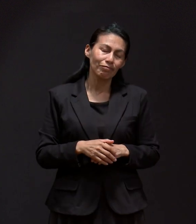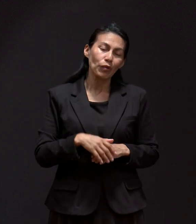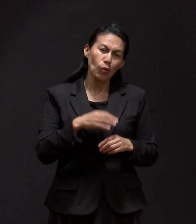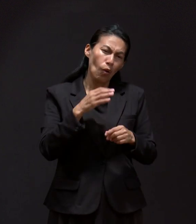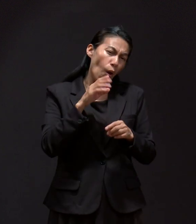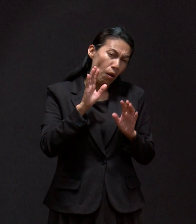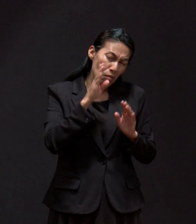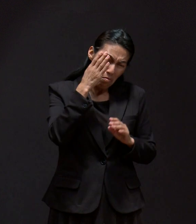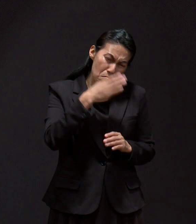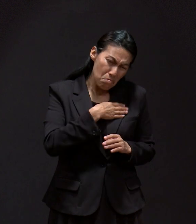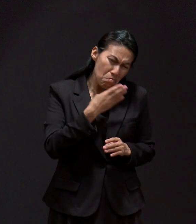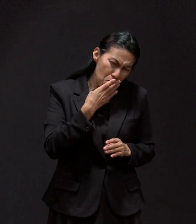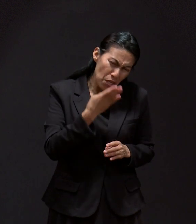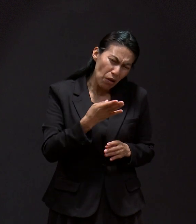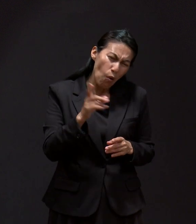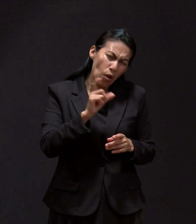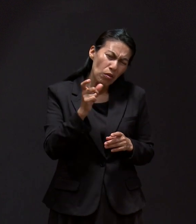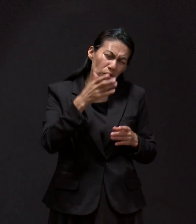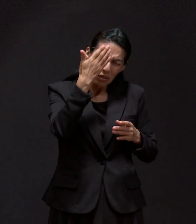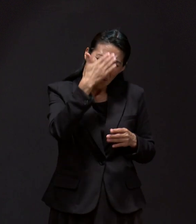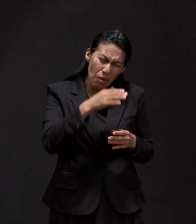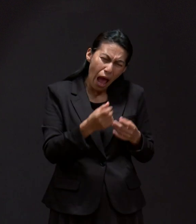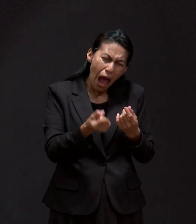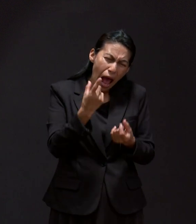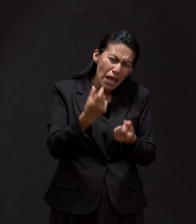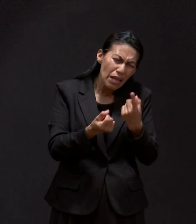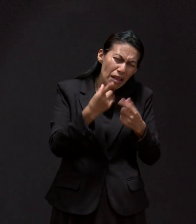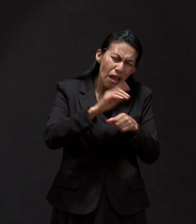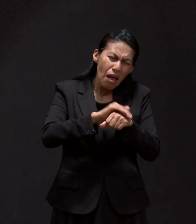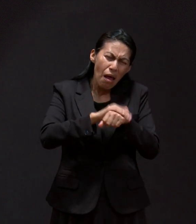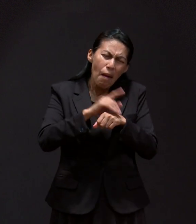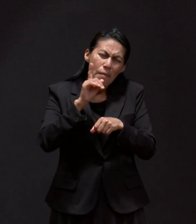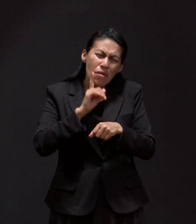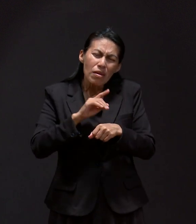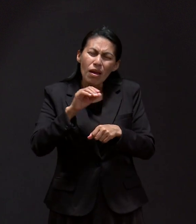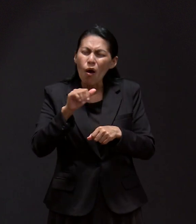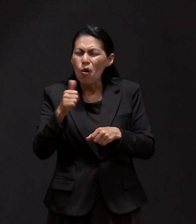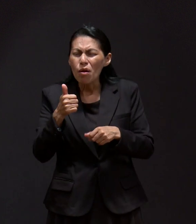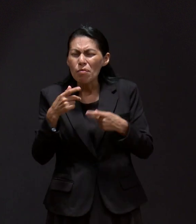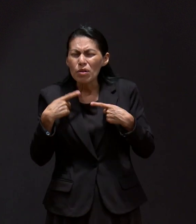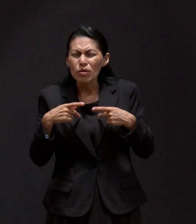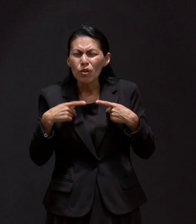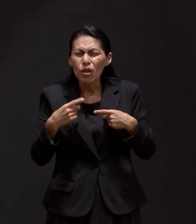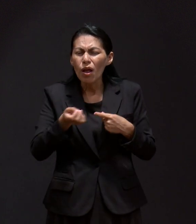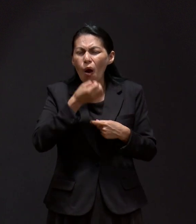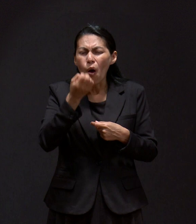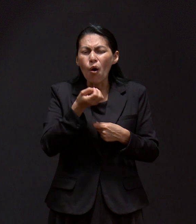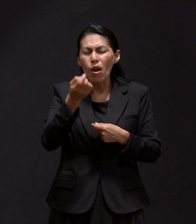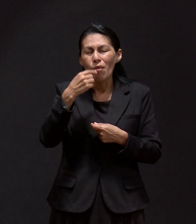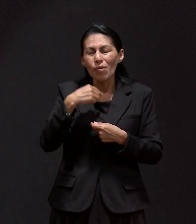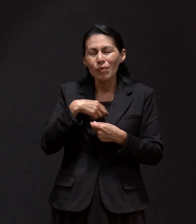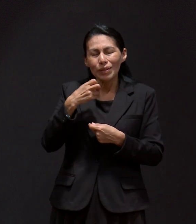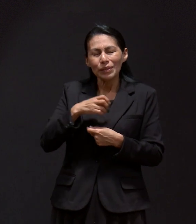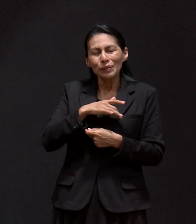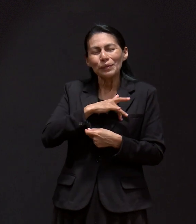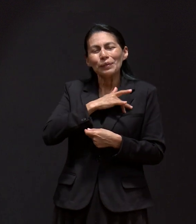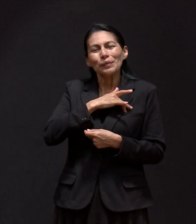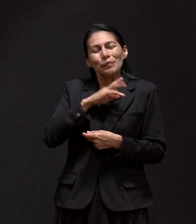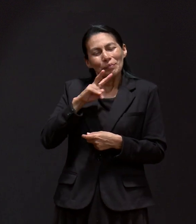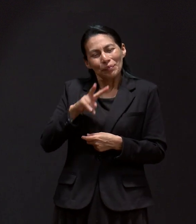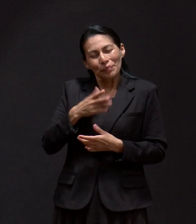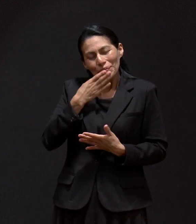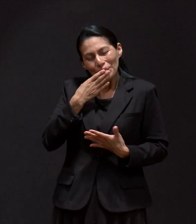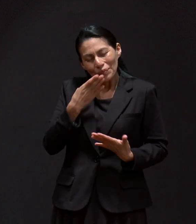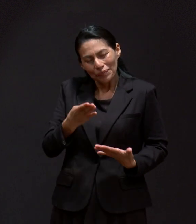verdad en esta pandemia que hemos estado tan aislados todos con crisis financieras quizás algunos no